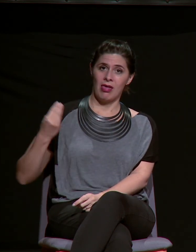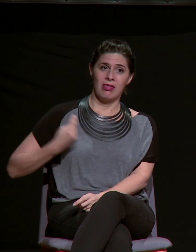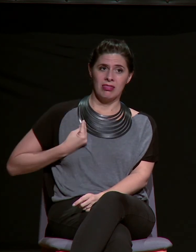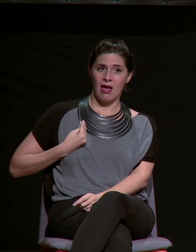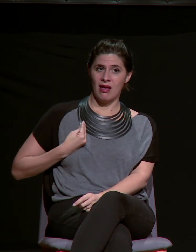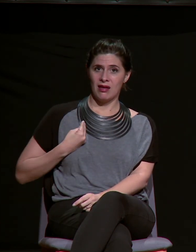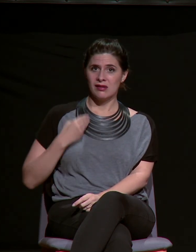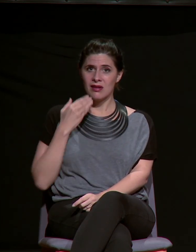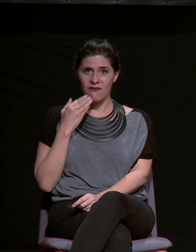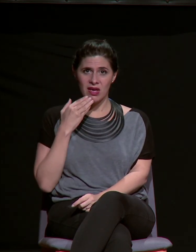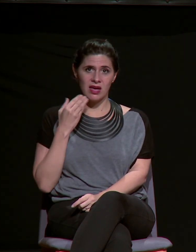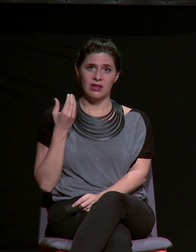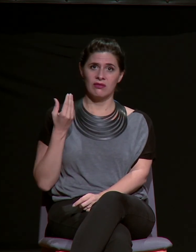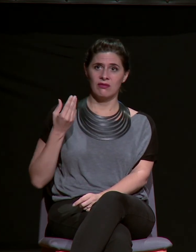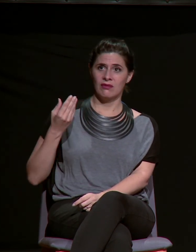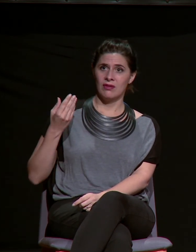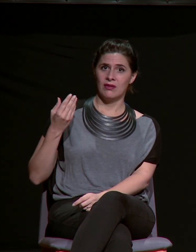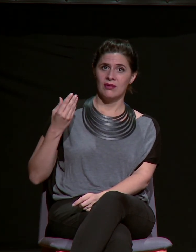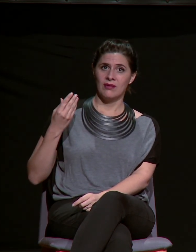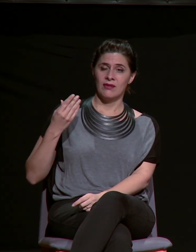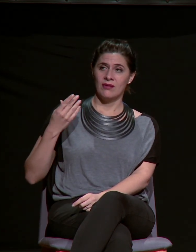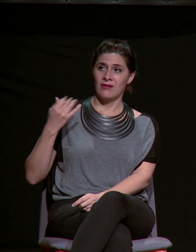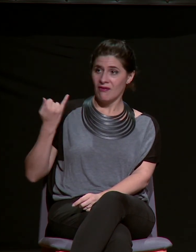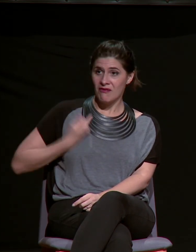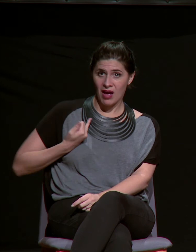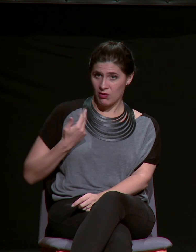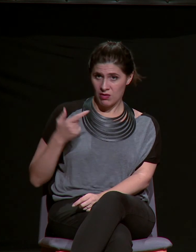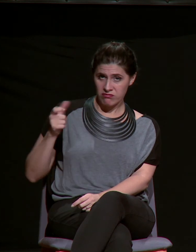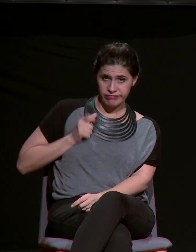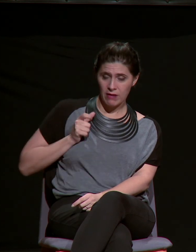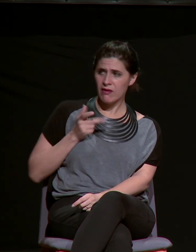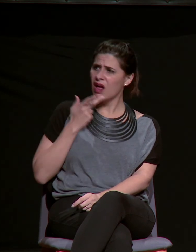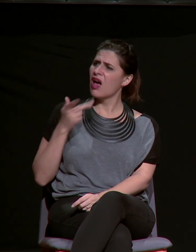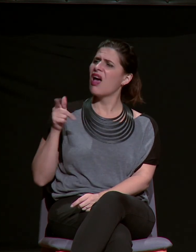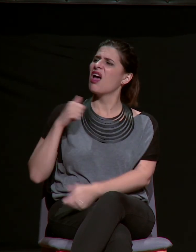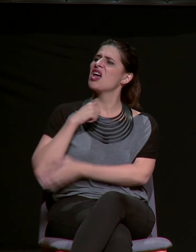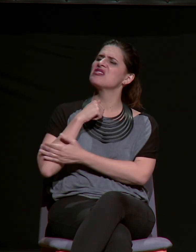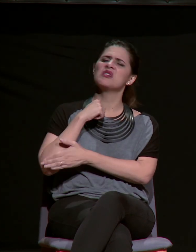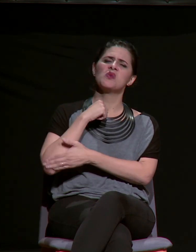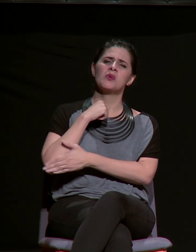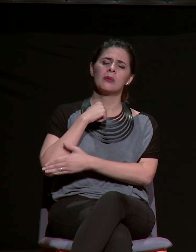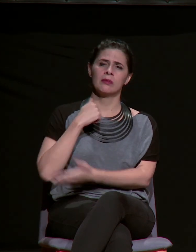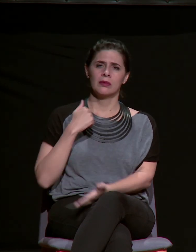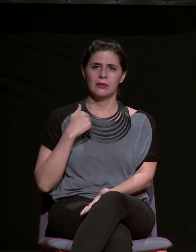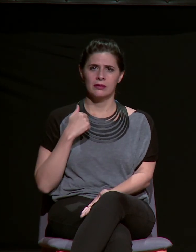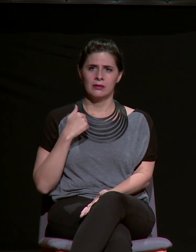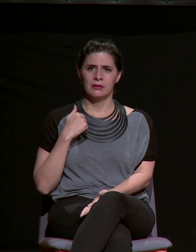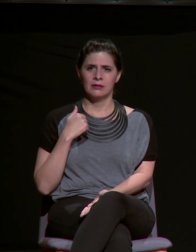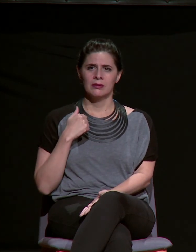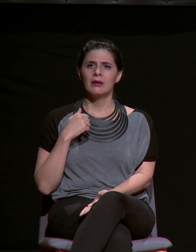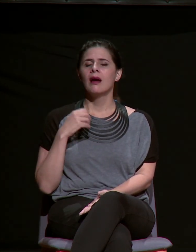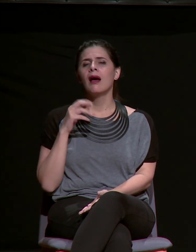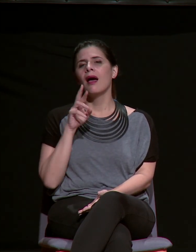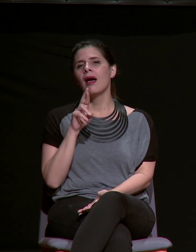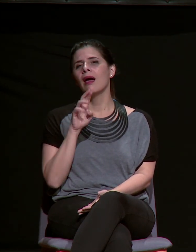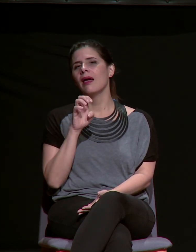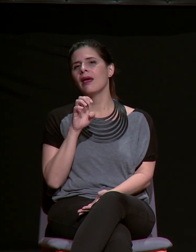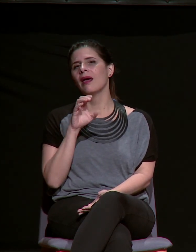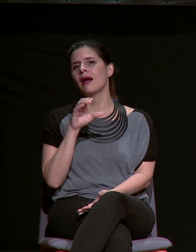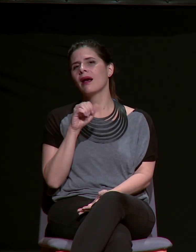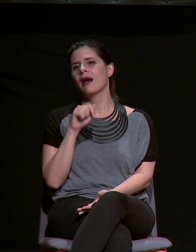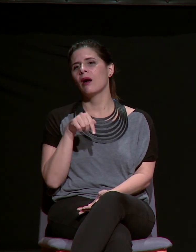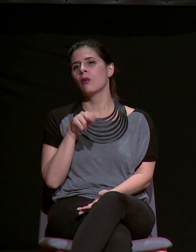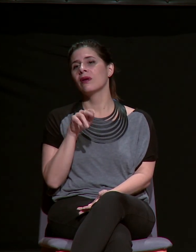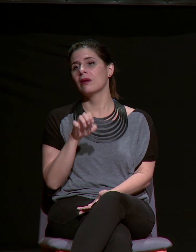recalque. Aí eu falava, vocês vão procurar no dicionário o que é recalque, mas não dava conta, obviamente, procurar no dicionário o que é recalque. A gente